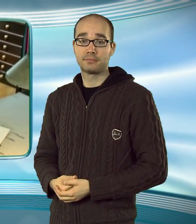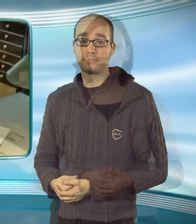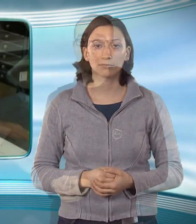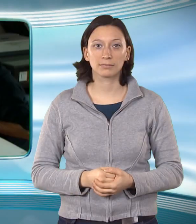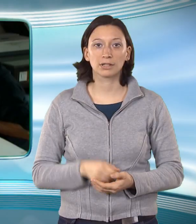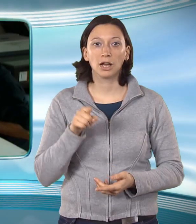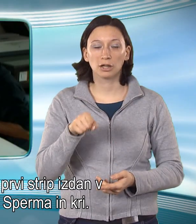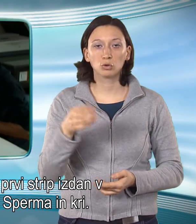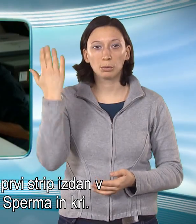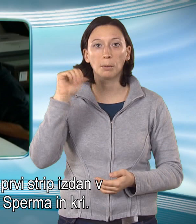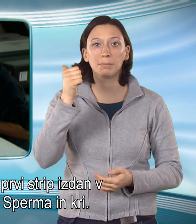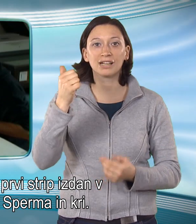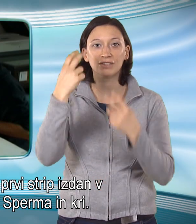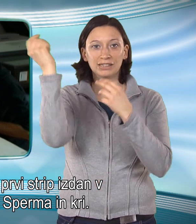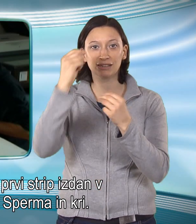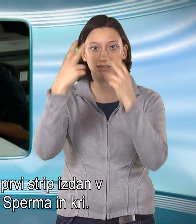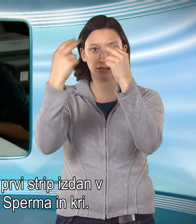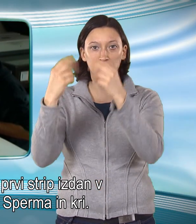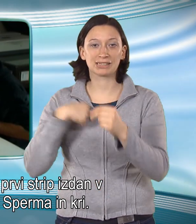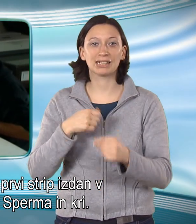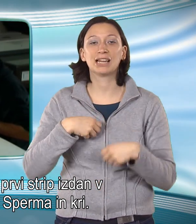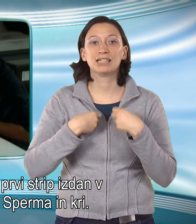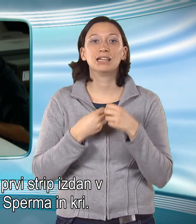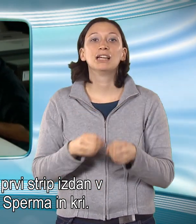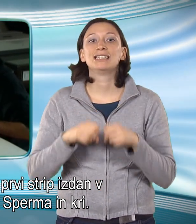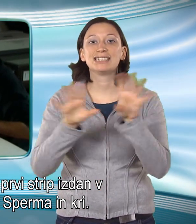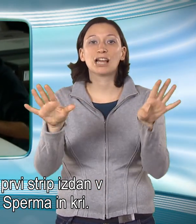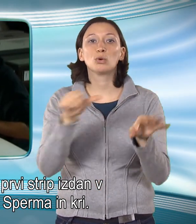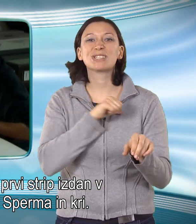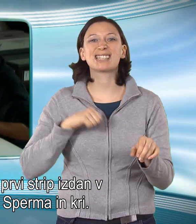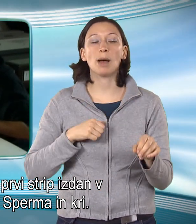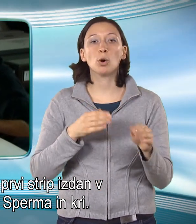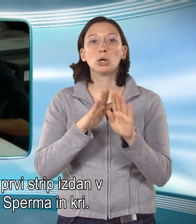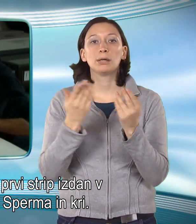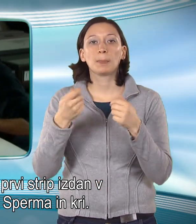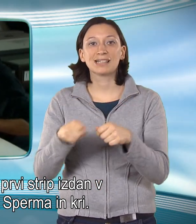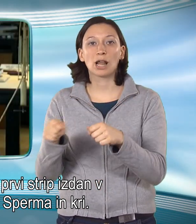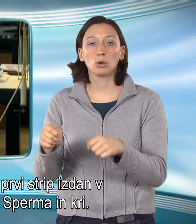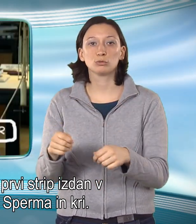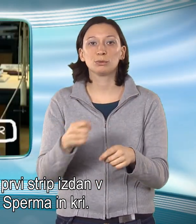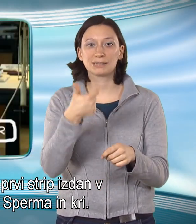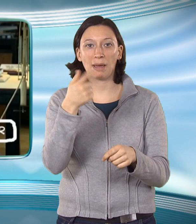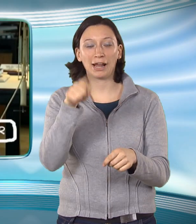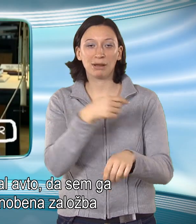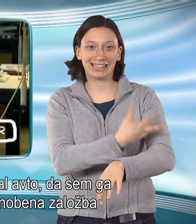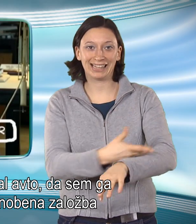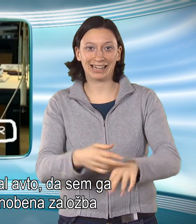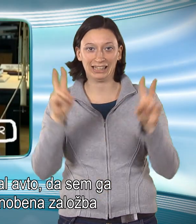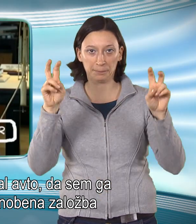Ja, to je bil prvi strip, ki sem ga izdal, to je bil samo v založbi, je bil Sperma in kri. Sam ta se je